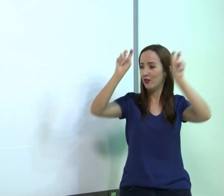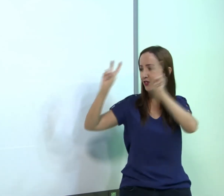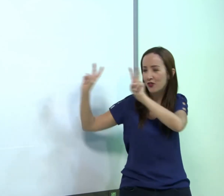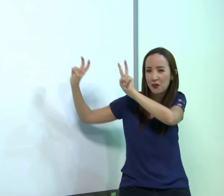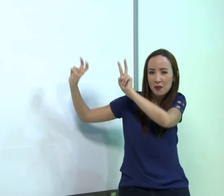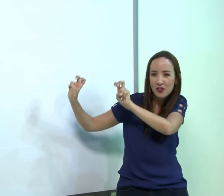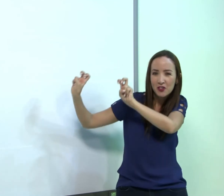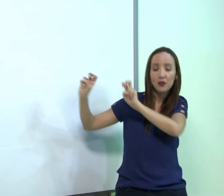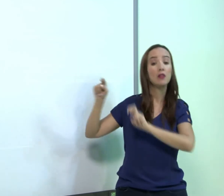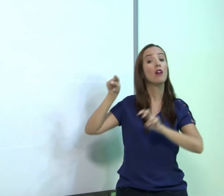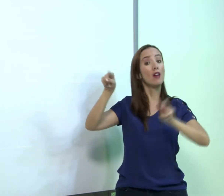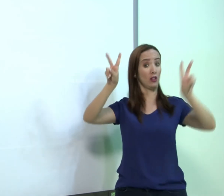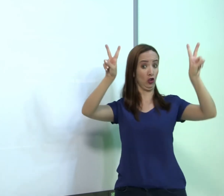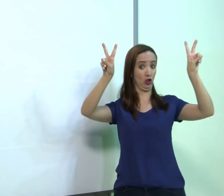Então, sobre a citação,